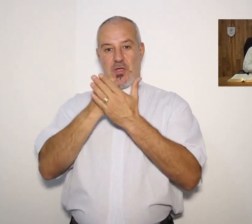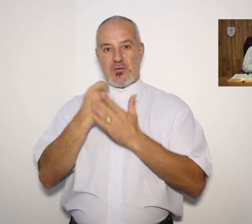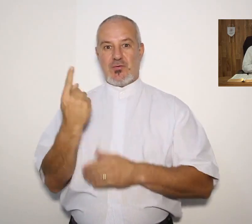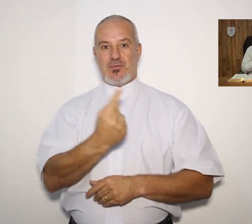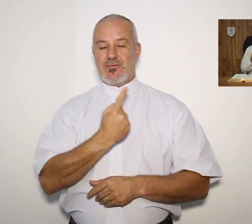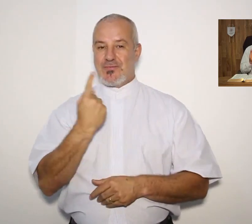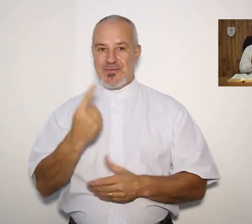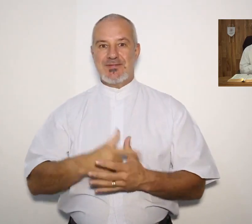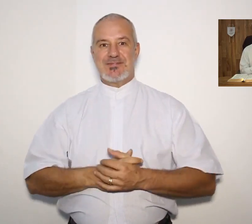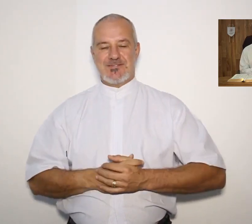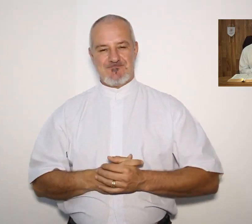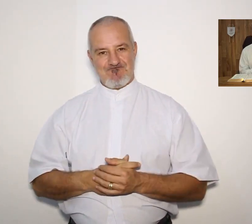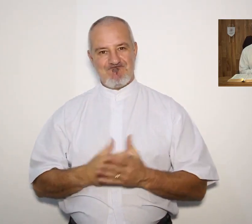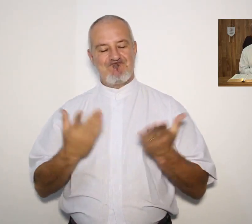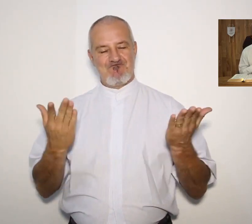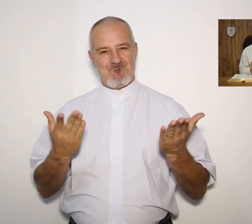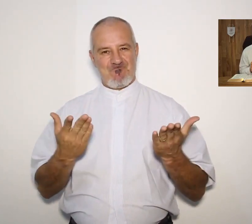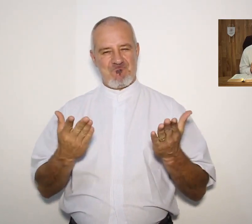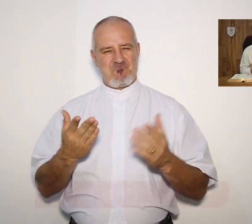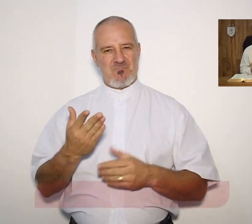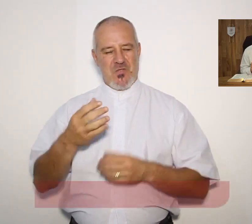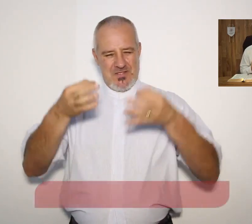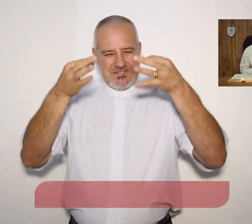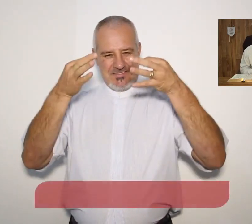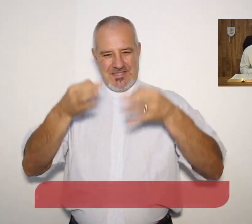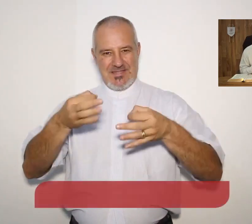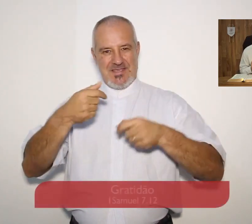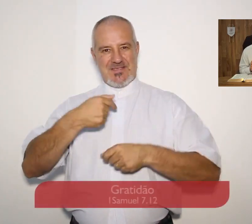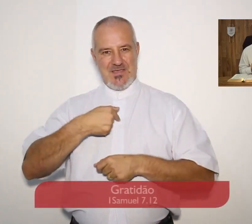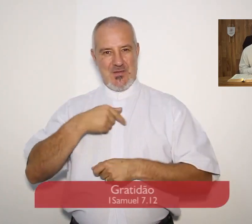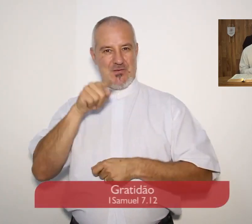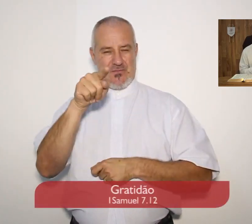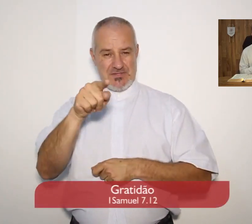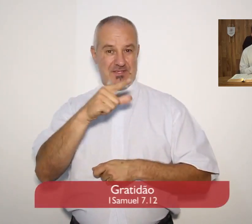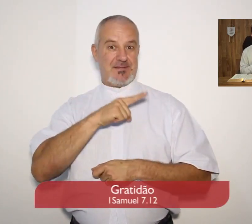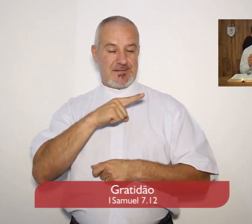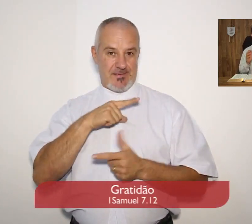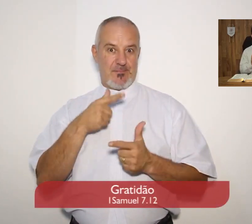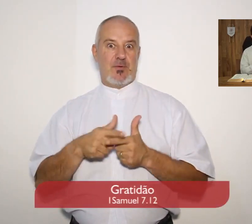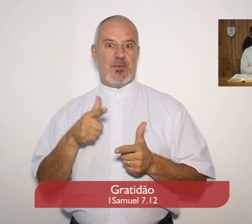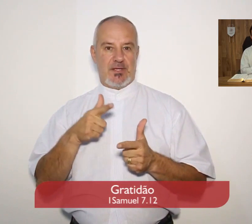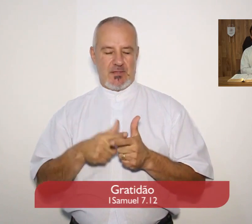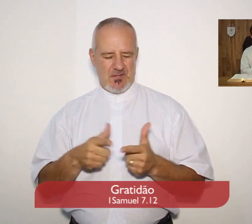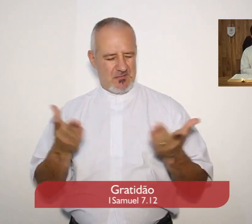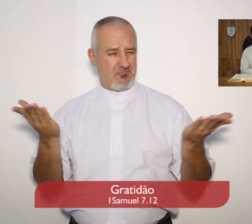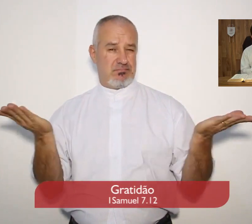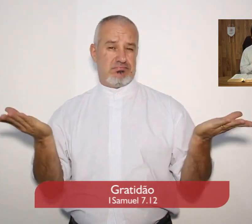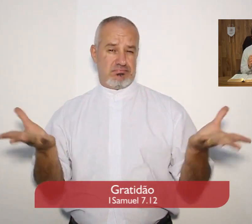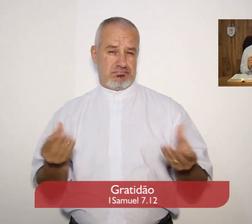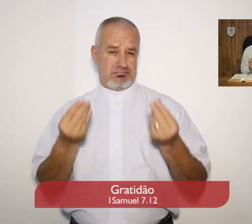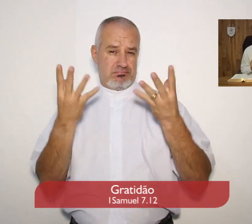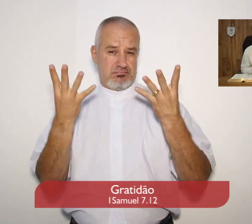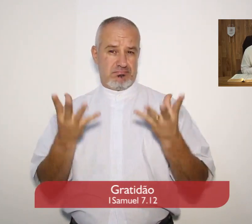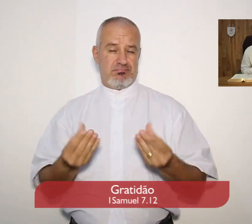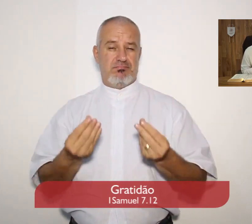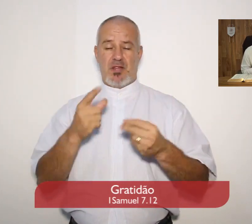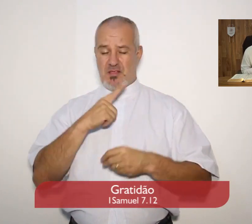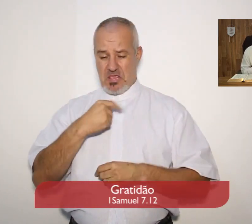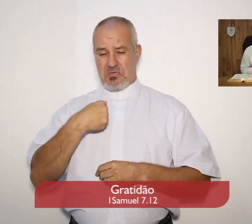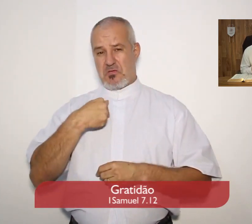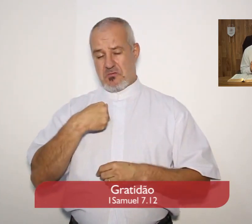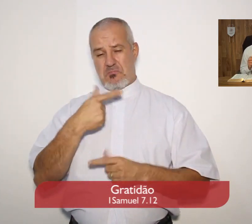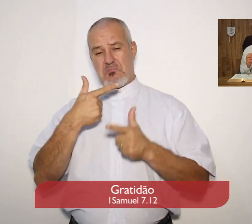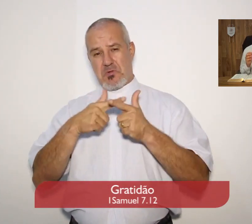certeza que, como eu, você tem vivenciado lutas, problemas, são